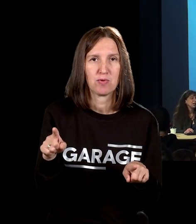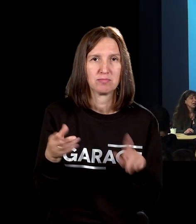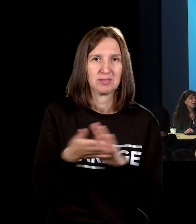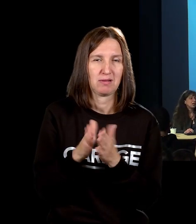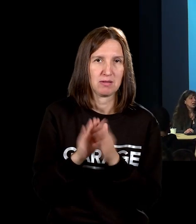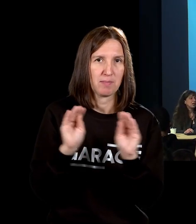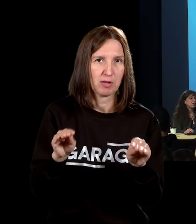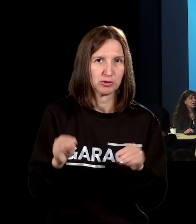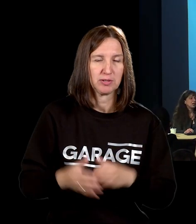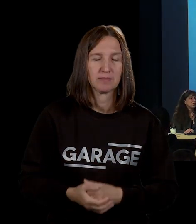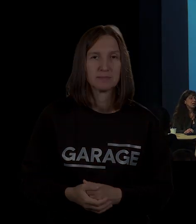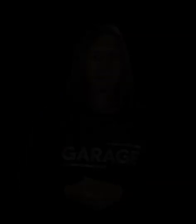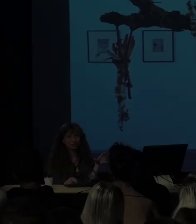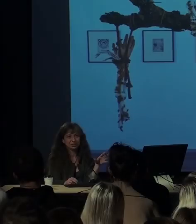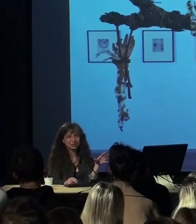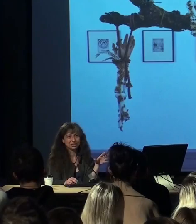разложения.